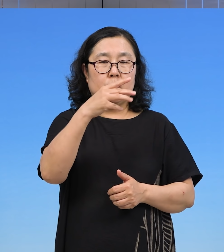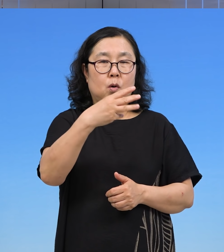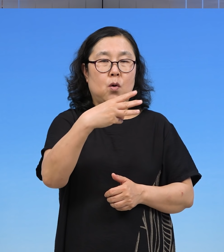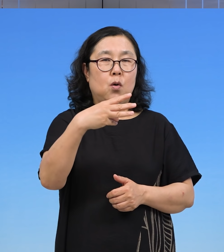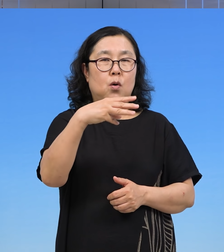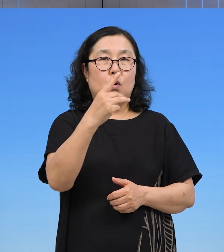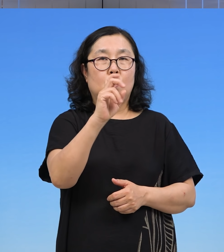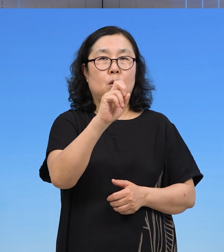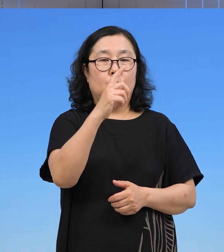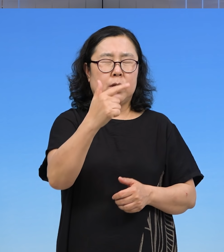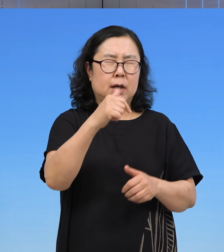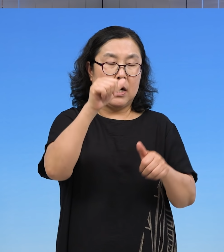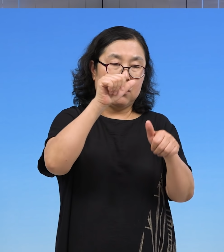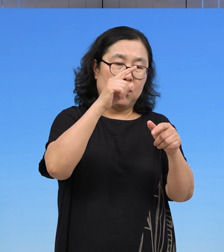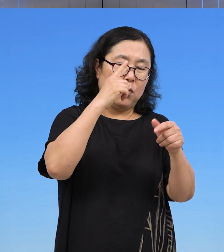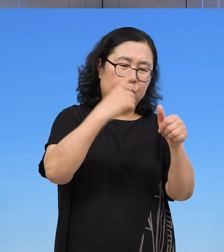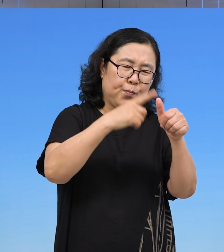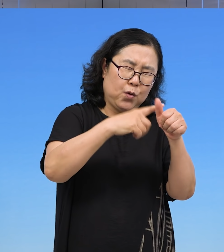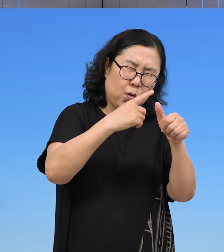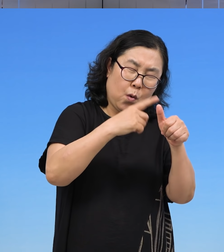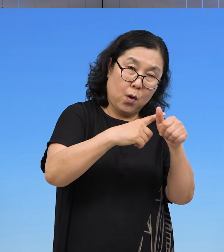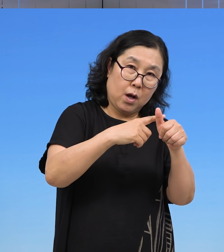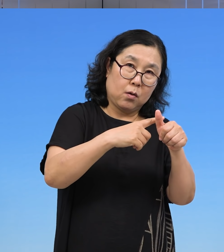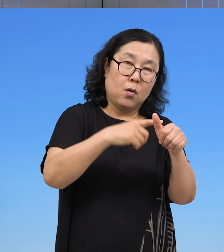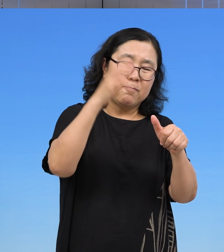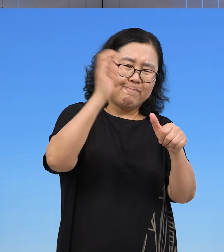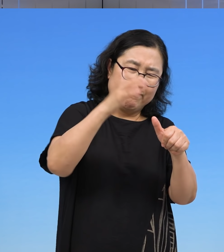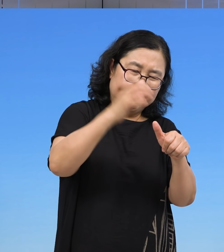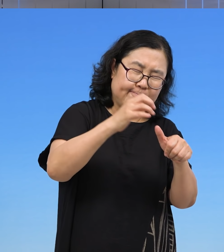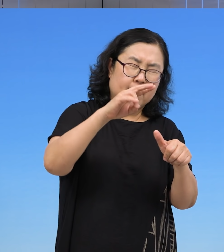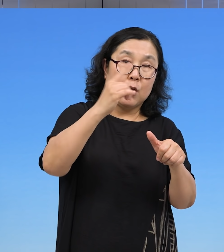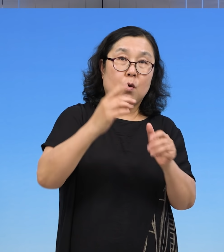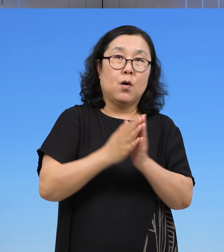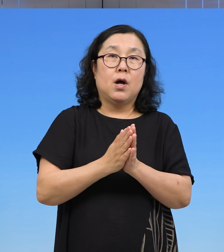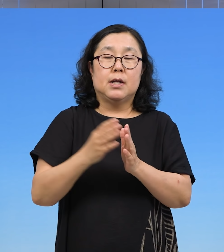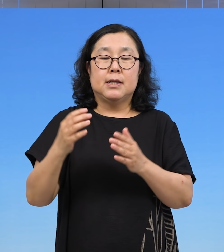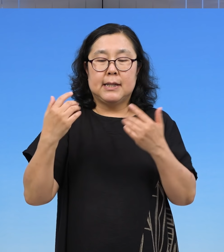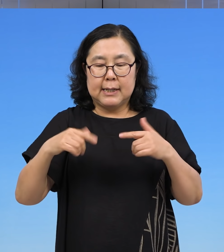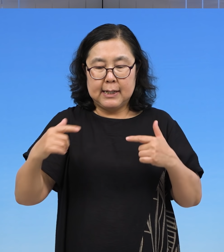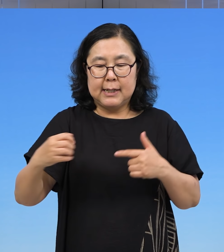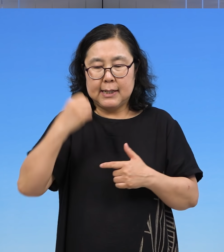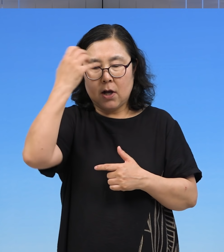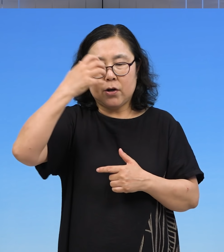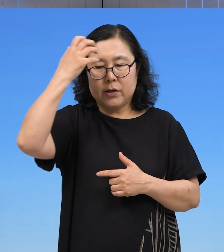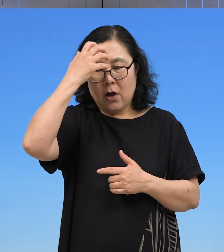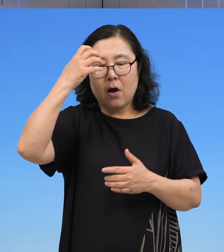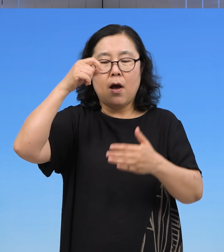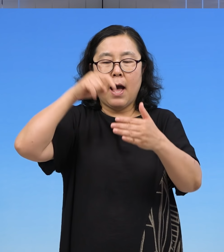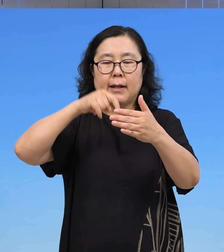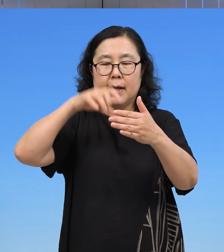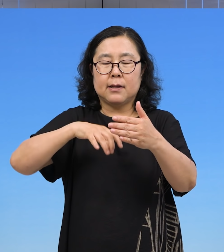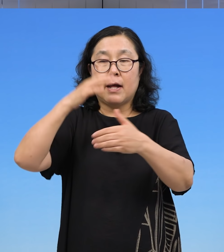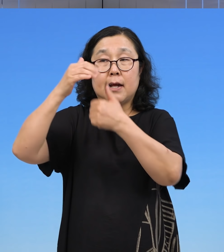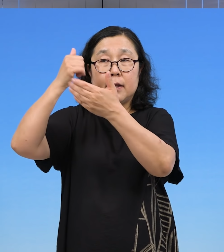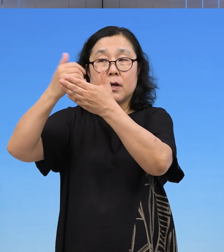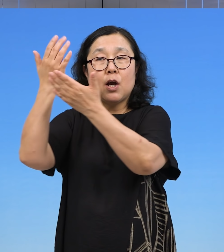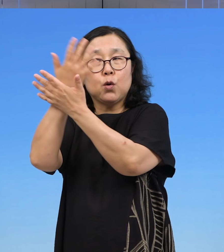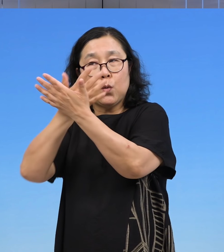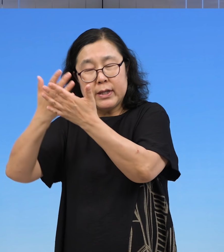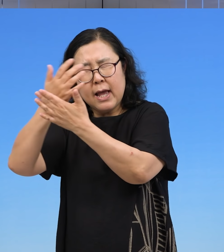솔로몬이야 너는 솔로몬일 수밖에 없어 아무리 지적을 한다 할지라도 늘 성경 안에서 그분과의 교제가 일어나는 여러분은